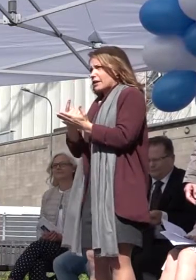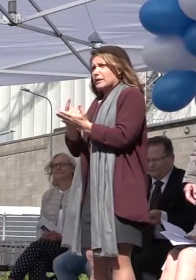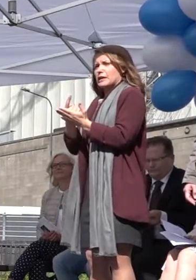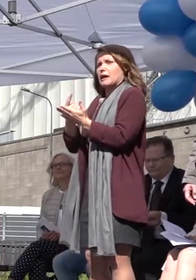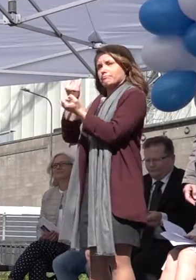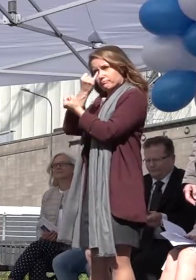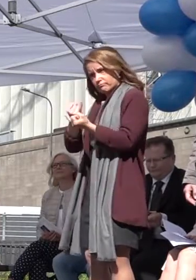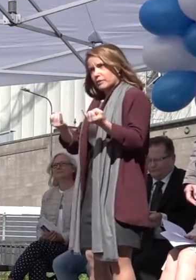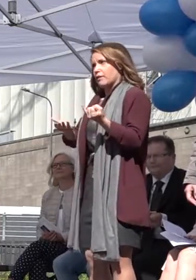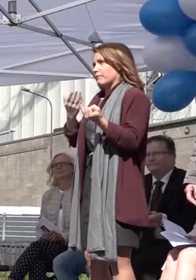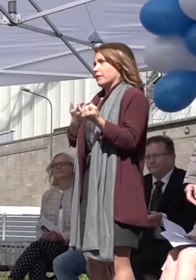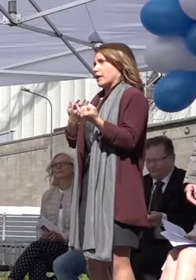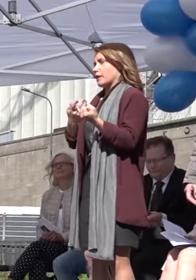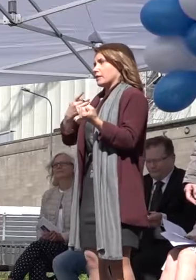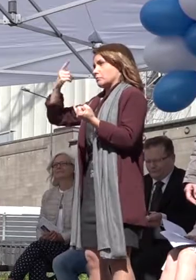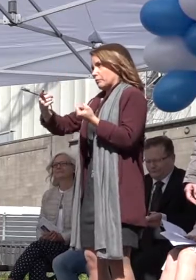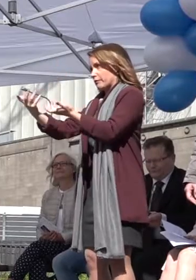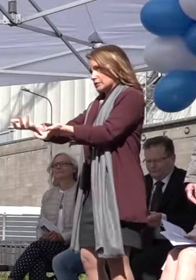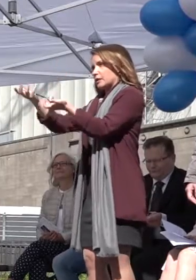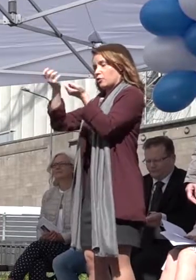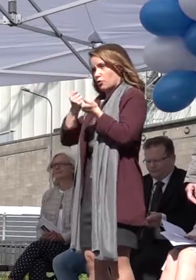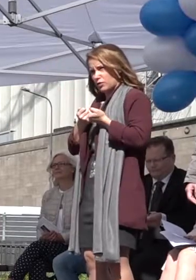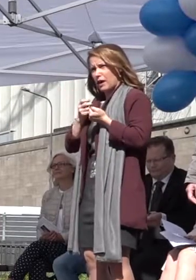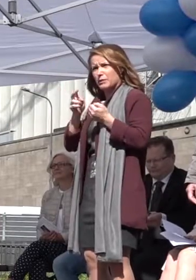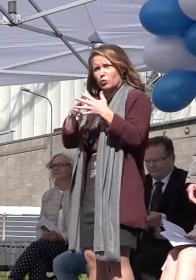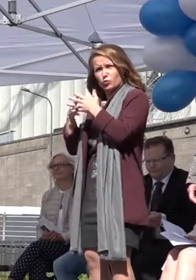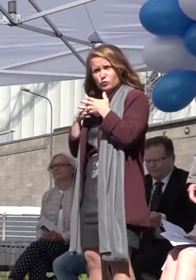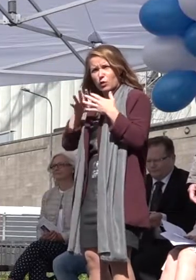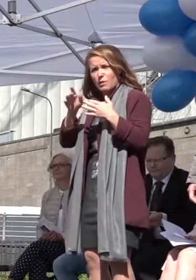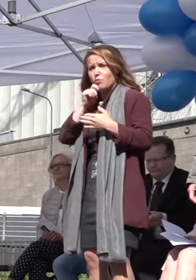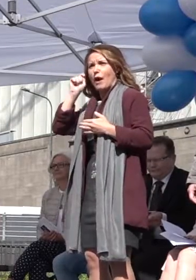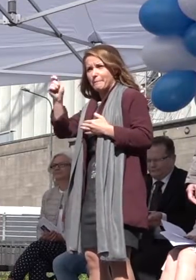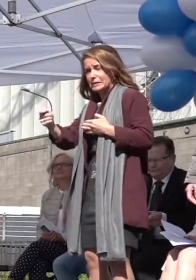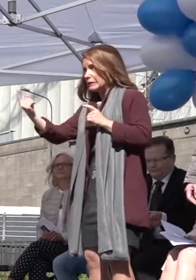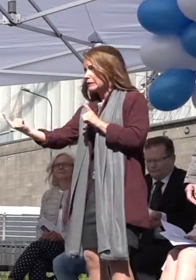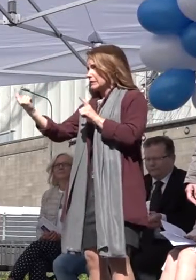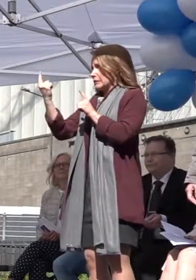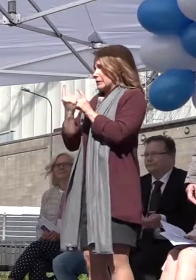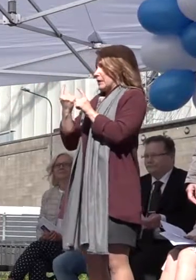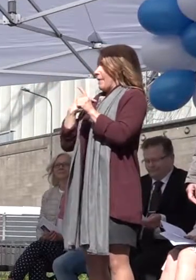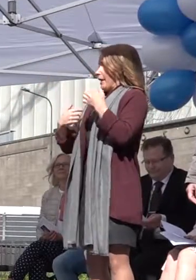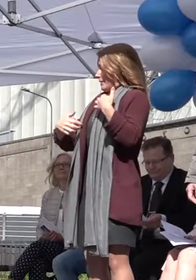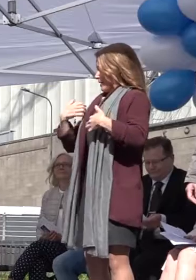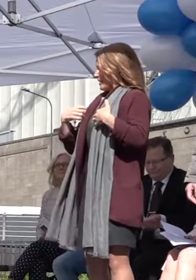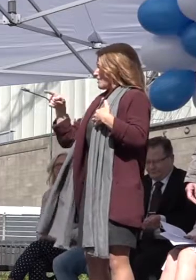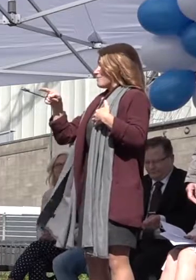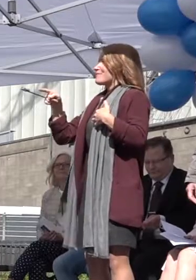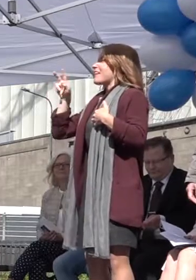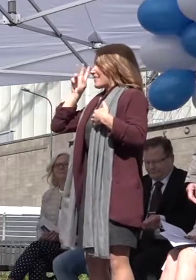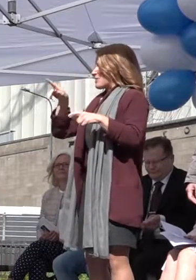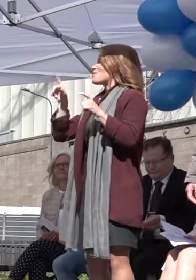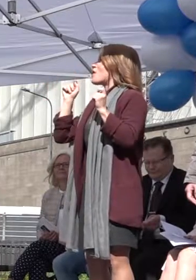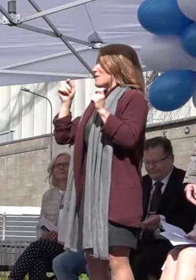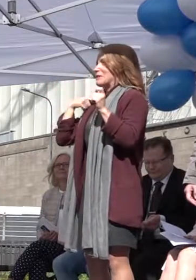eli Yhdysvaltojen puhemiehen, ja siinäkin tilaisuudessa minua jännitti kovasti, ja hän taisi sen huomata, ja hän